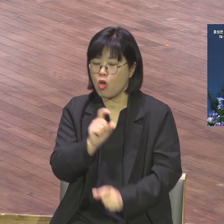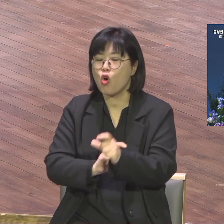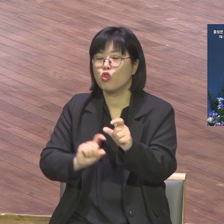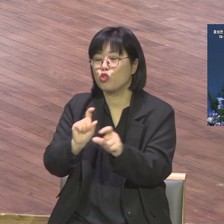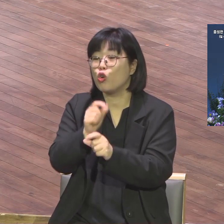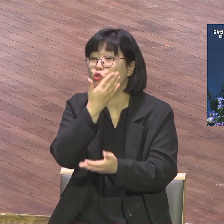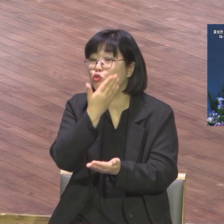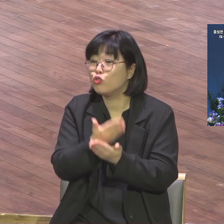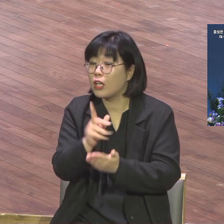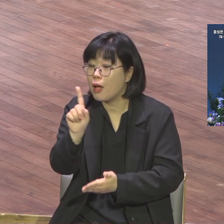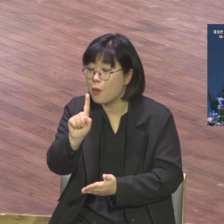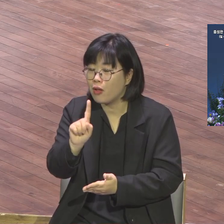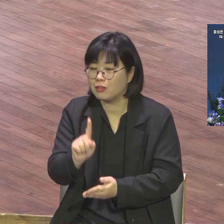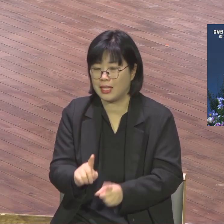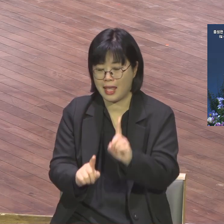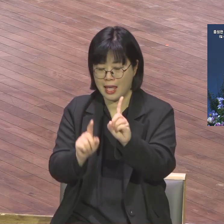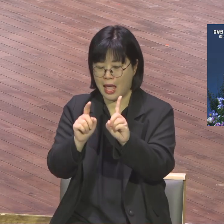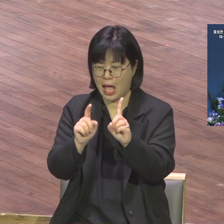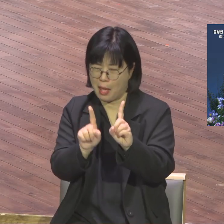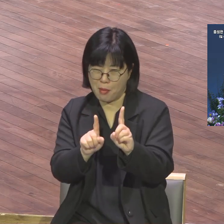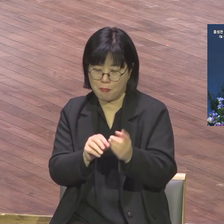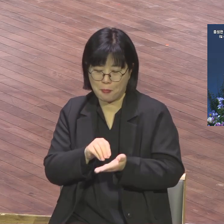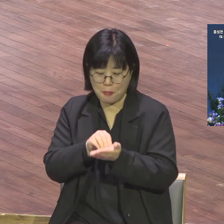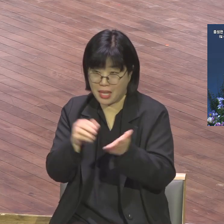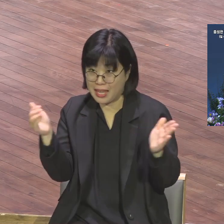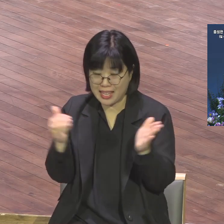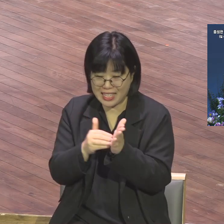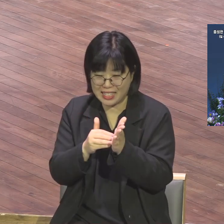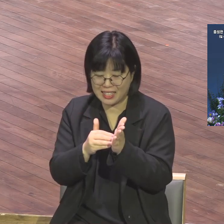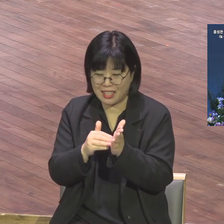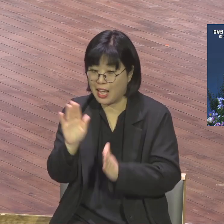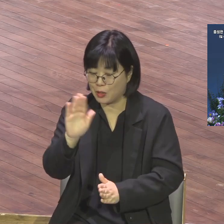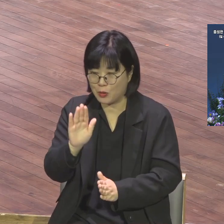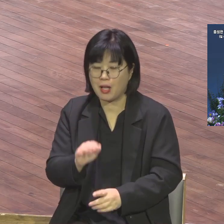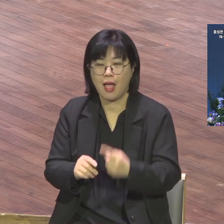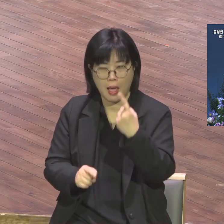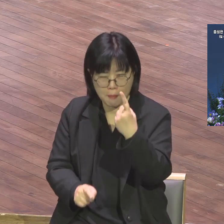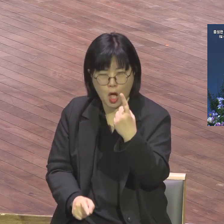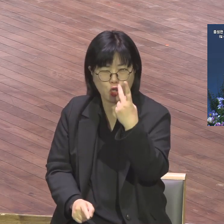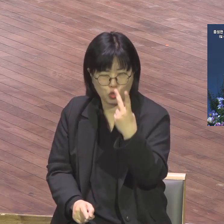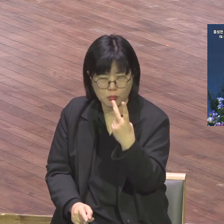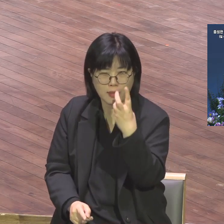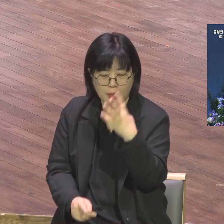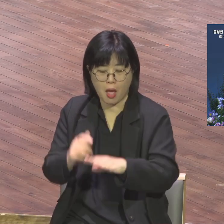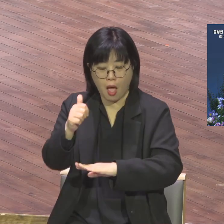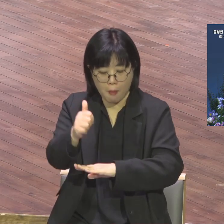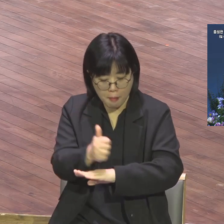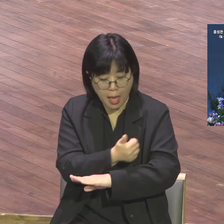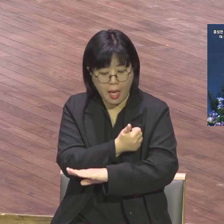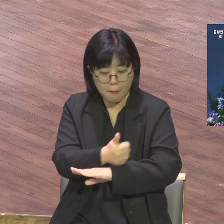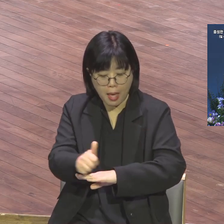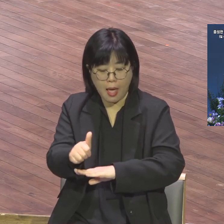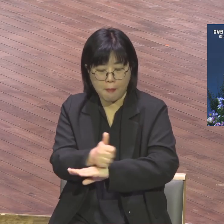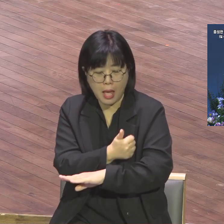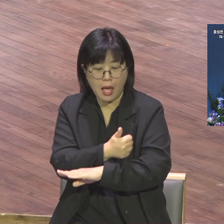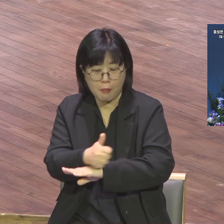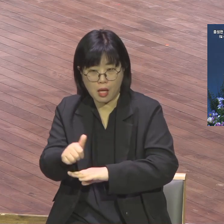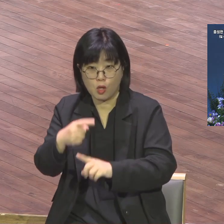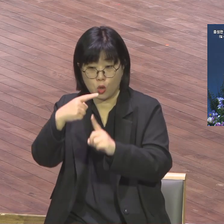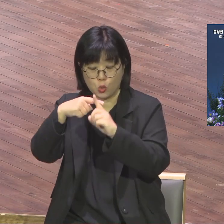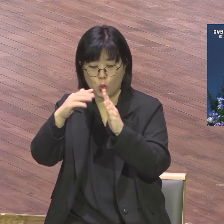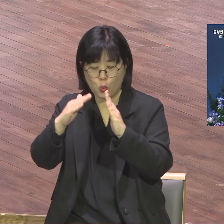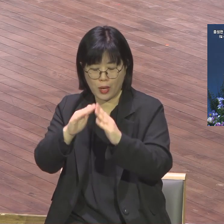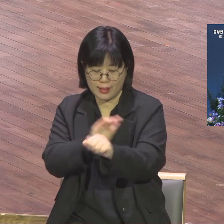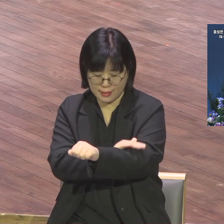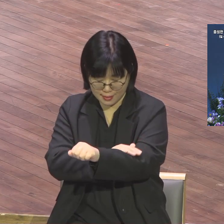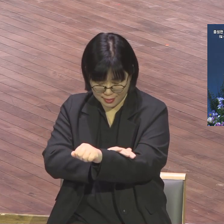엄청난 힘이 어려움이 있지만은 엄청난 영적 싸움으로 들어오지만은 그러면 정착에 관심을 기울이자. 정착